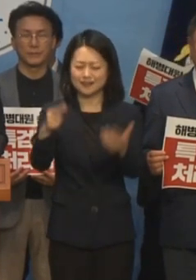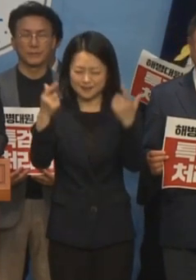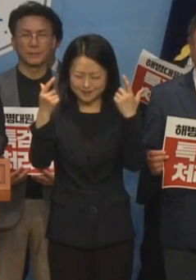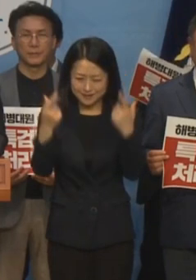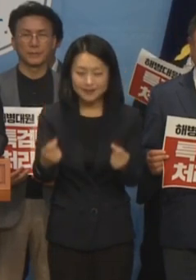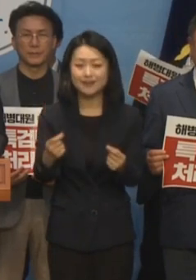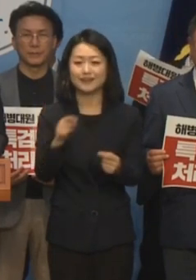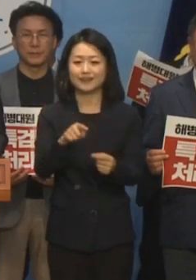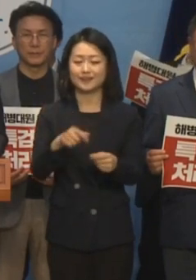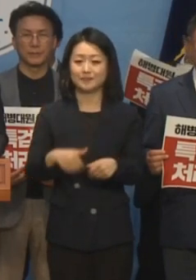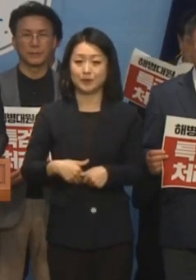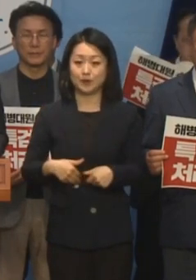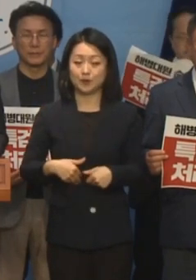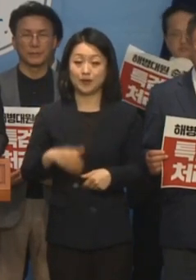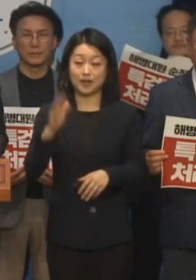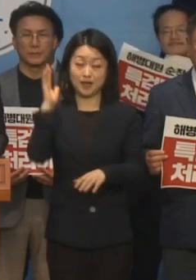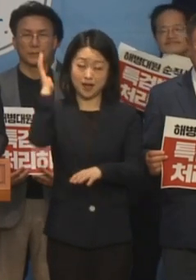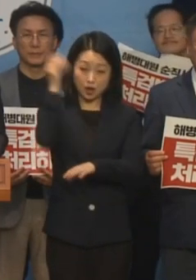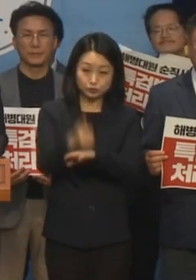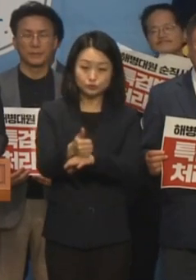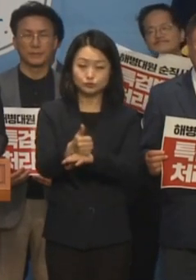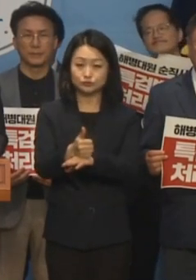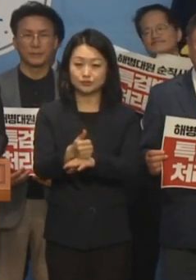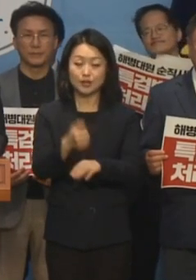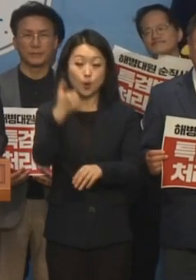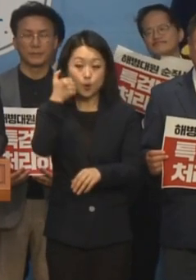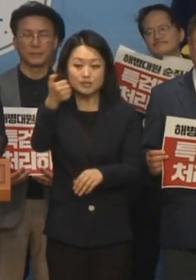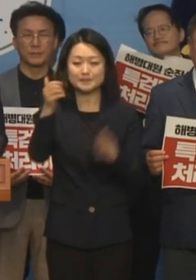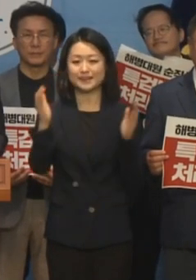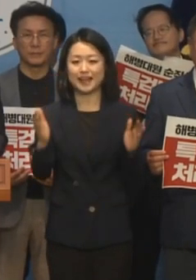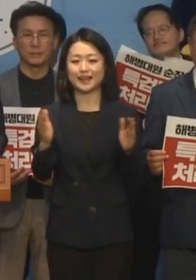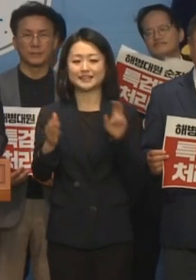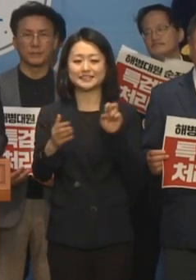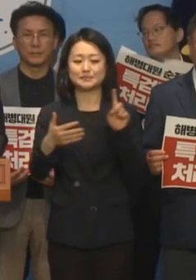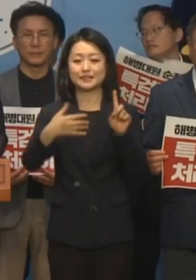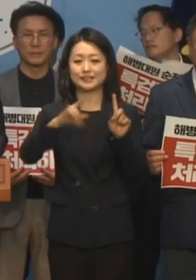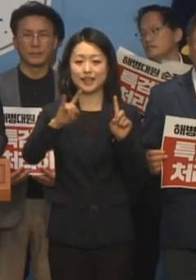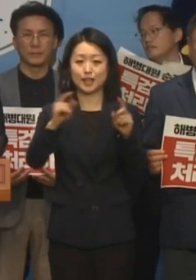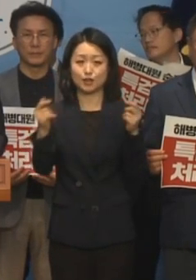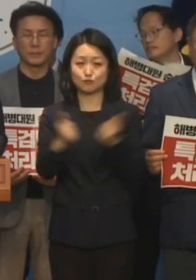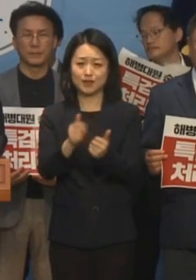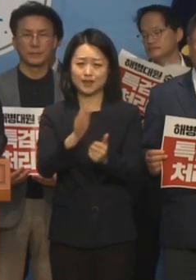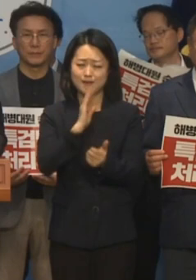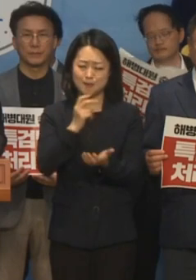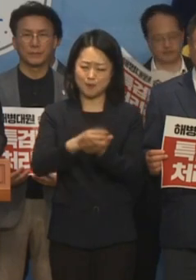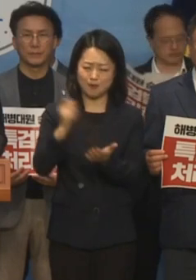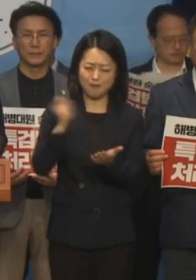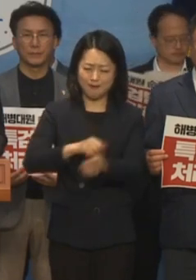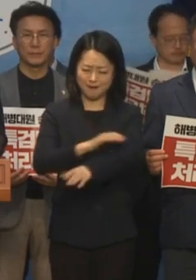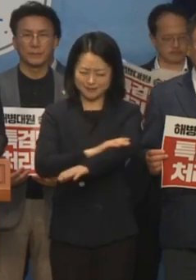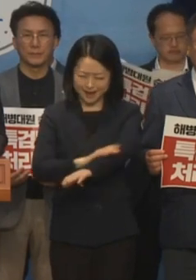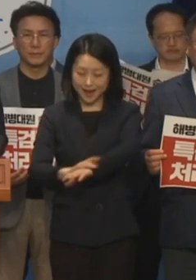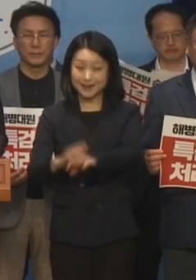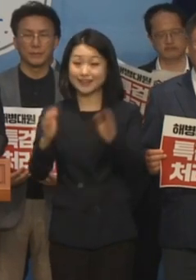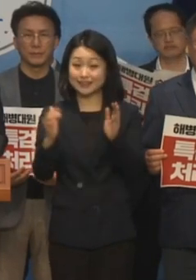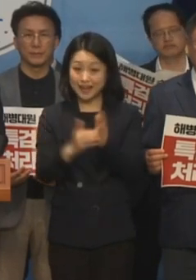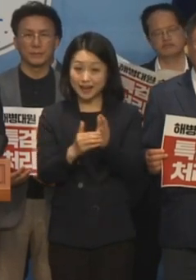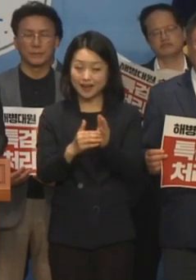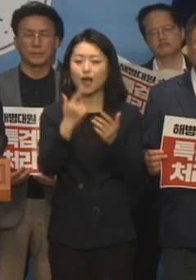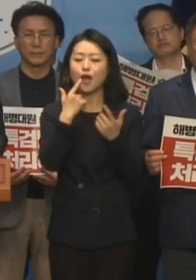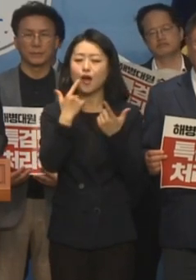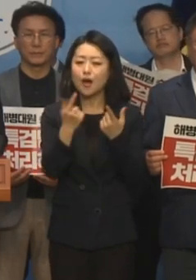일입니다. 훗날 이 기간이 21대 국회의 전성기였다 생각할 수 있도록 본회의